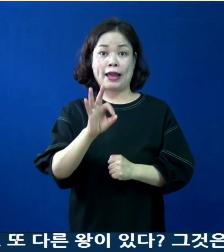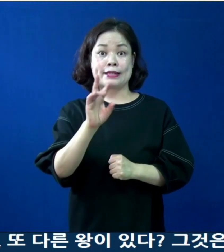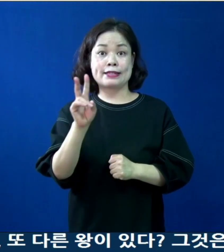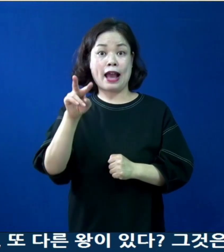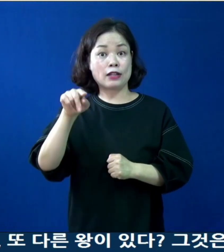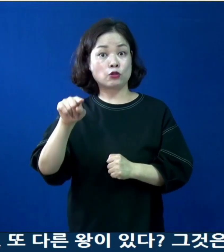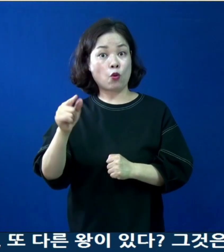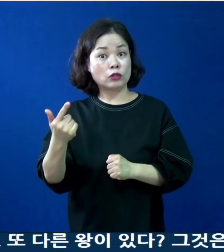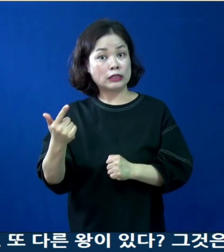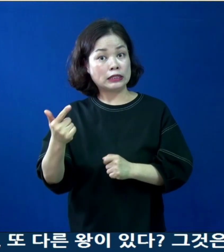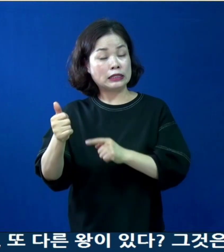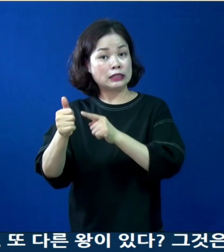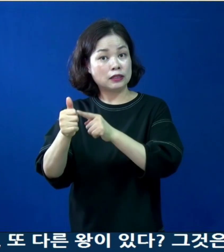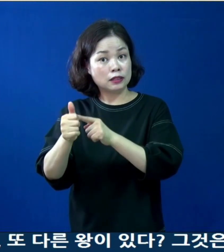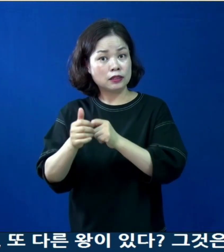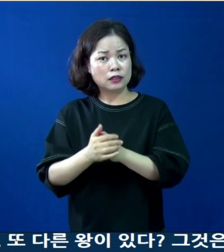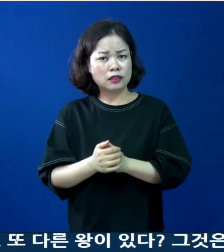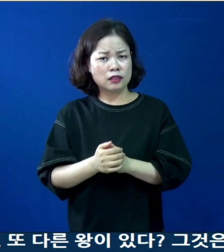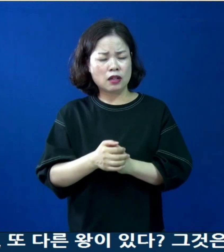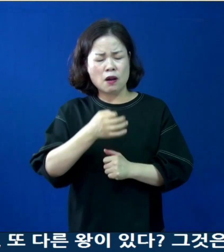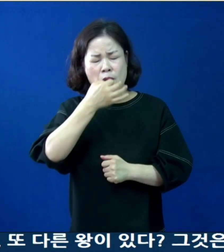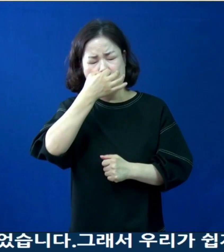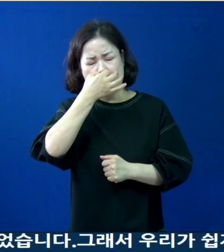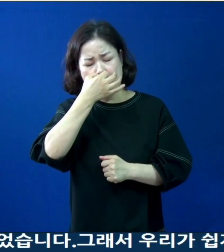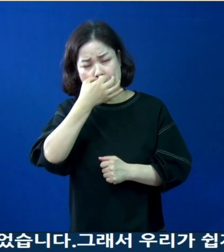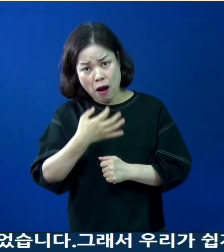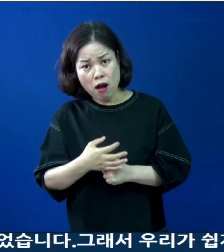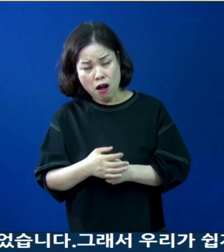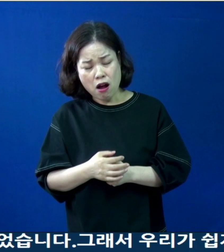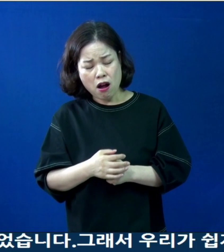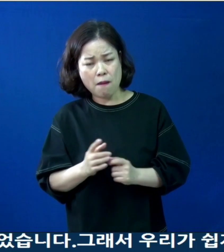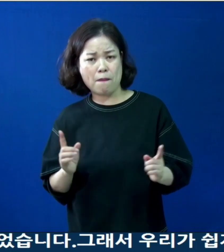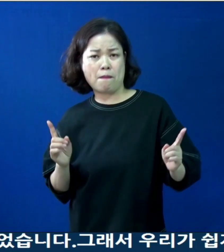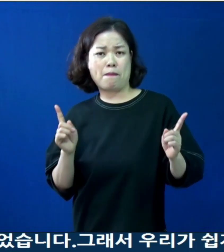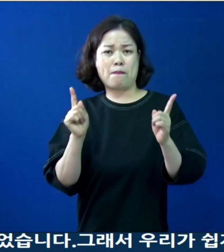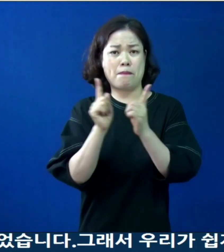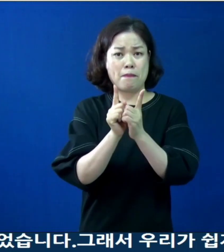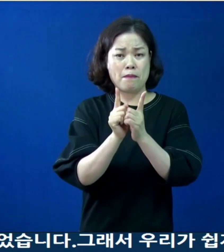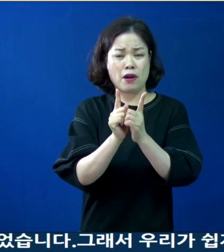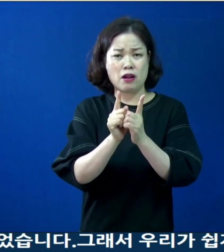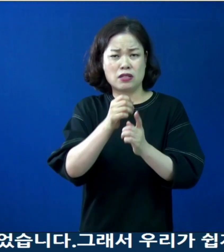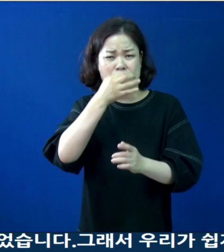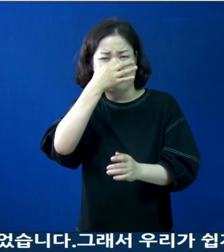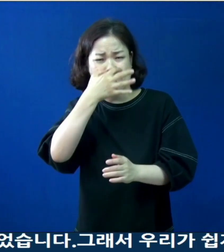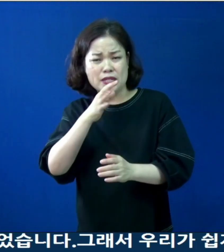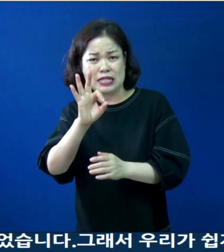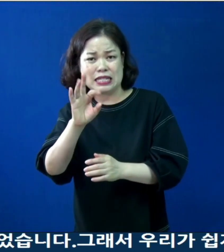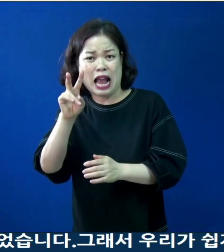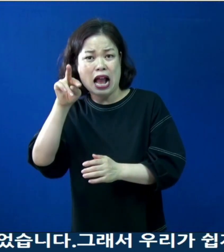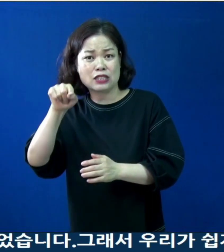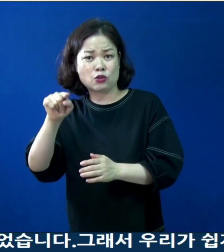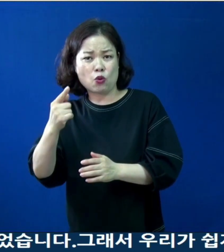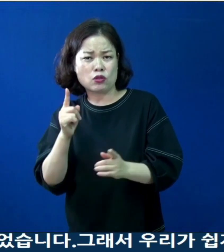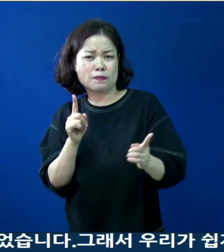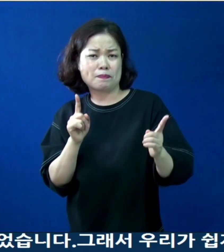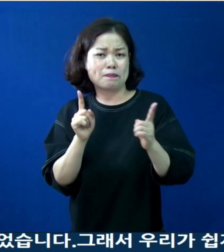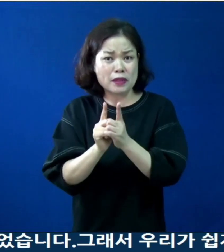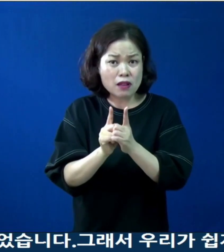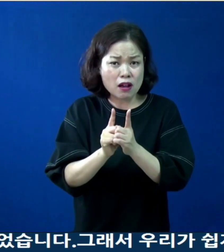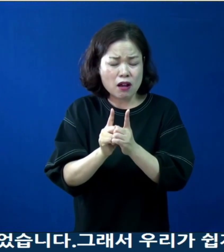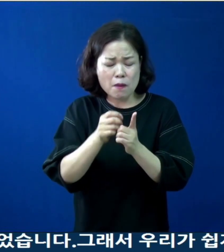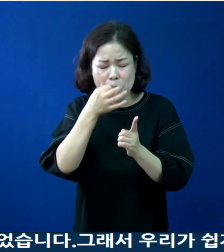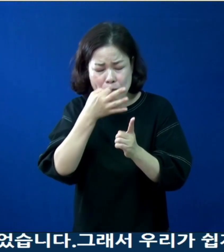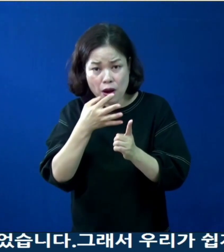야손이 그래서 이 힘든 일을 당하게 되는 거죠. 힘든 일을 야손이 당해서